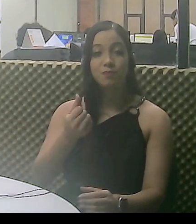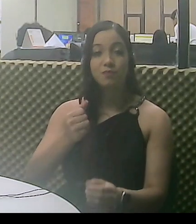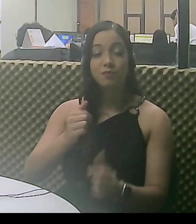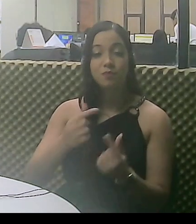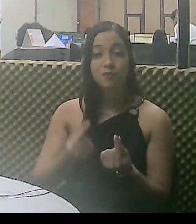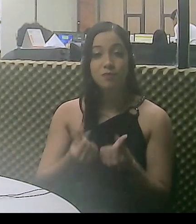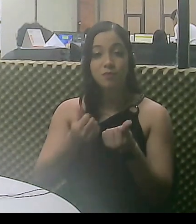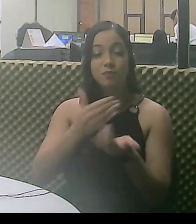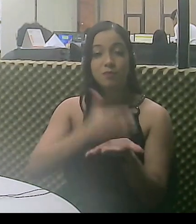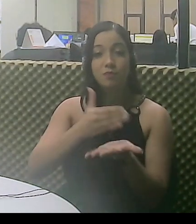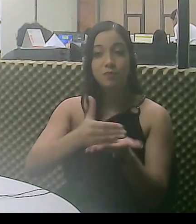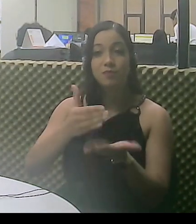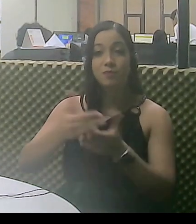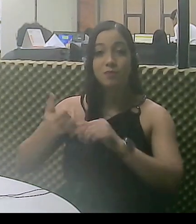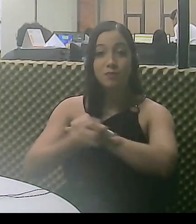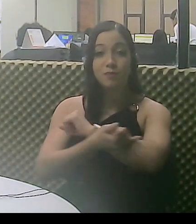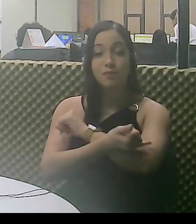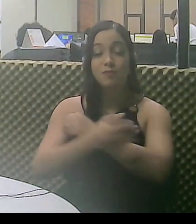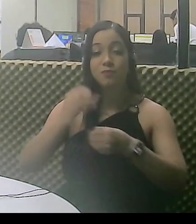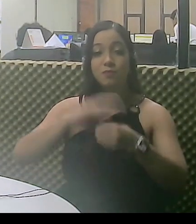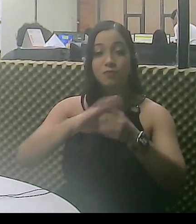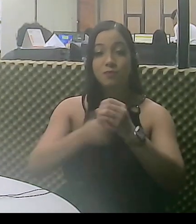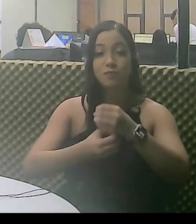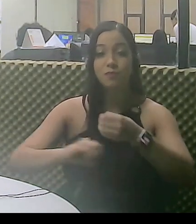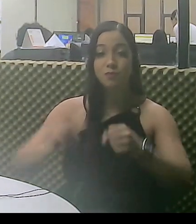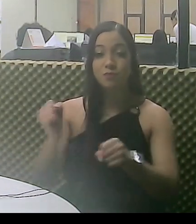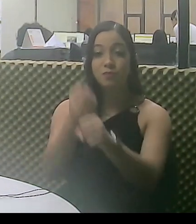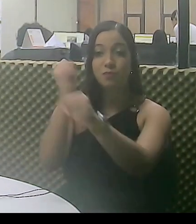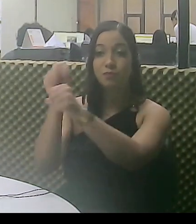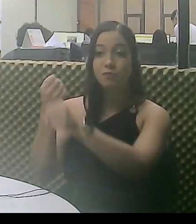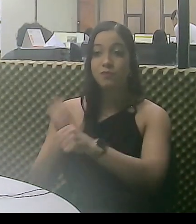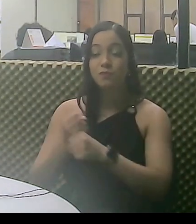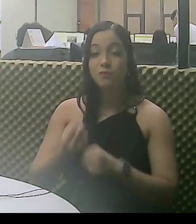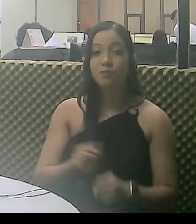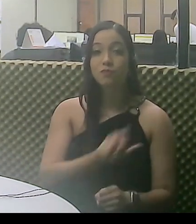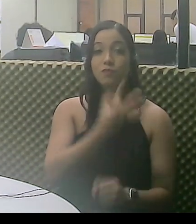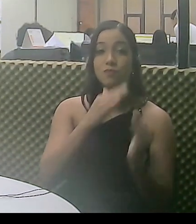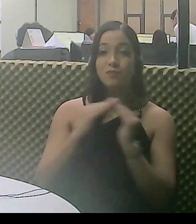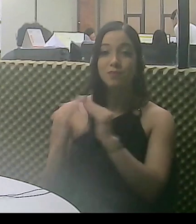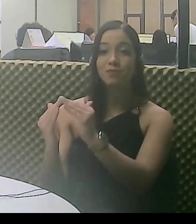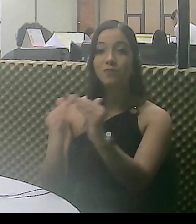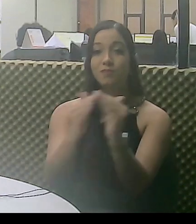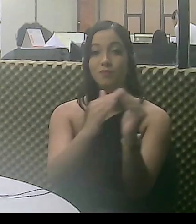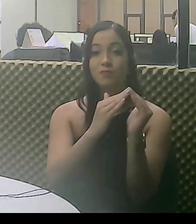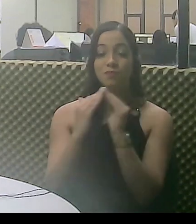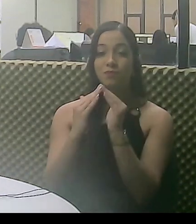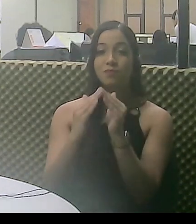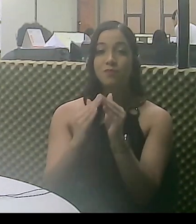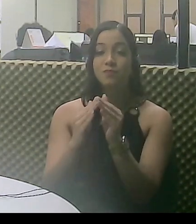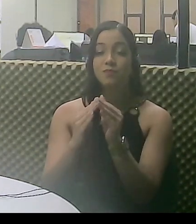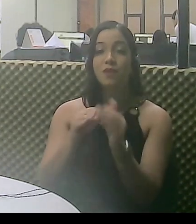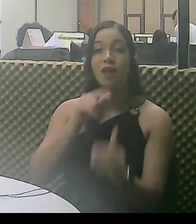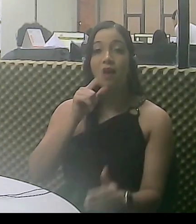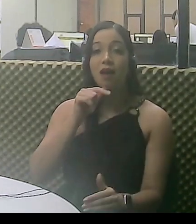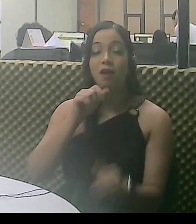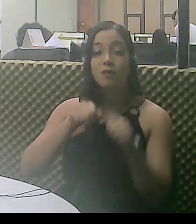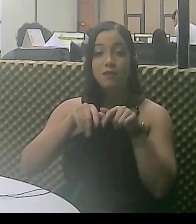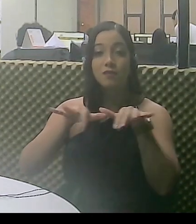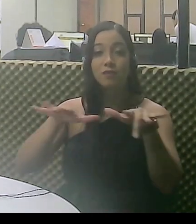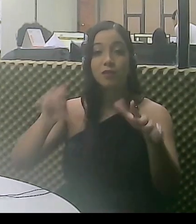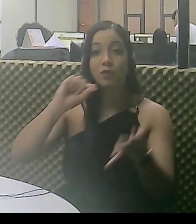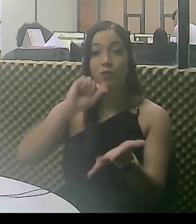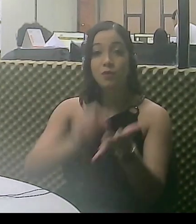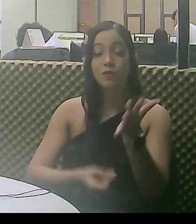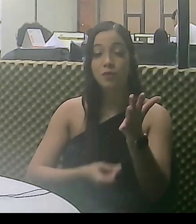financiamento à infraestrutura e ao saneamento em obras que beneficiarão diversos bairros. Para o abastecimento de água, o